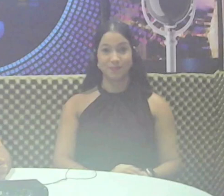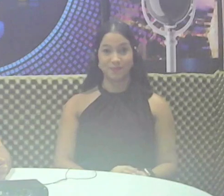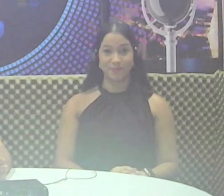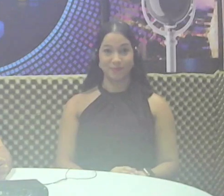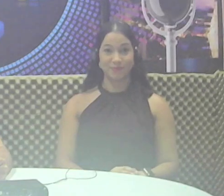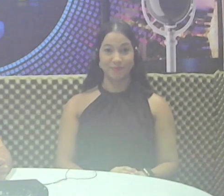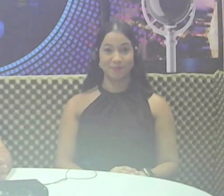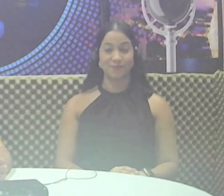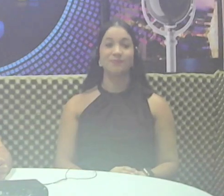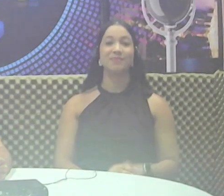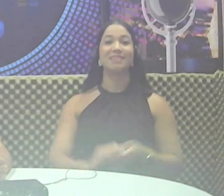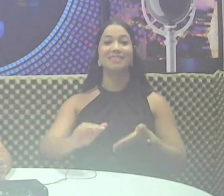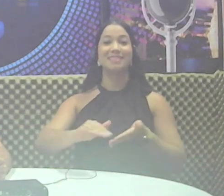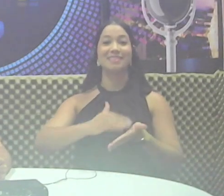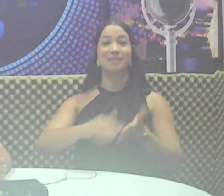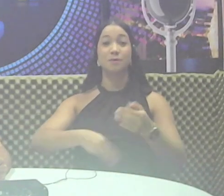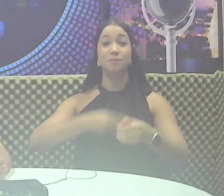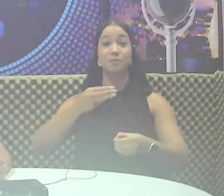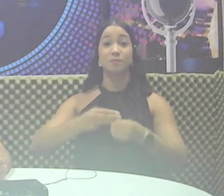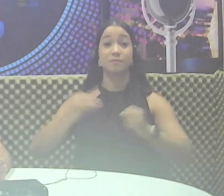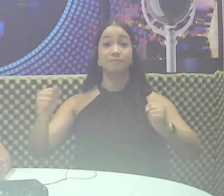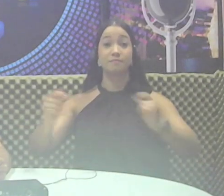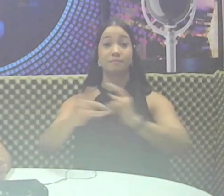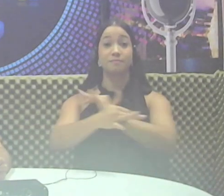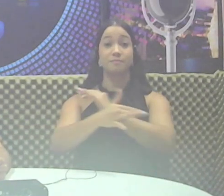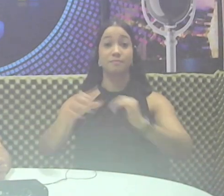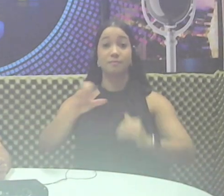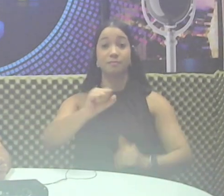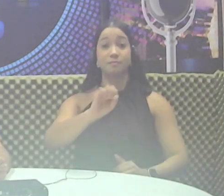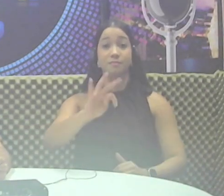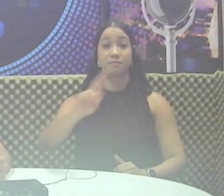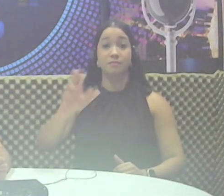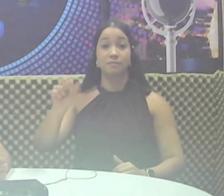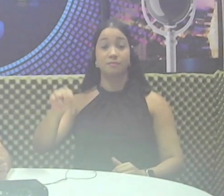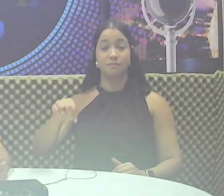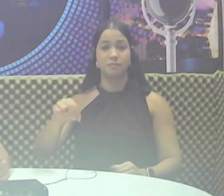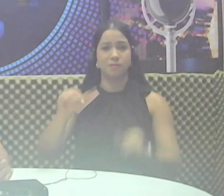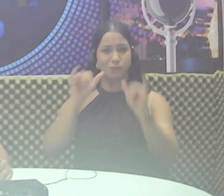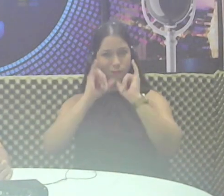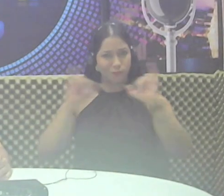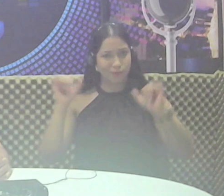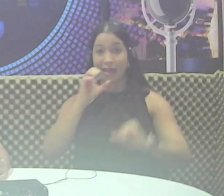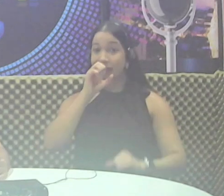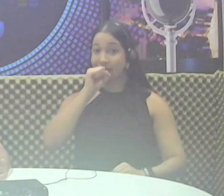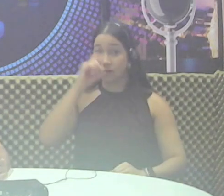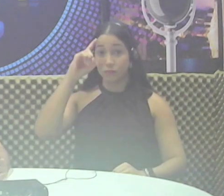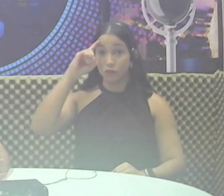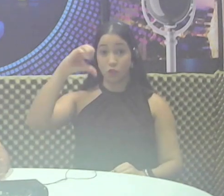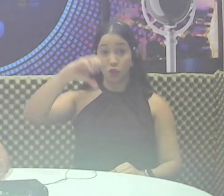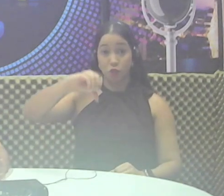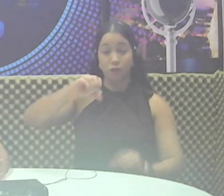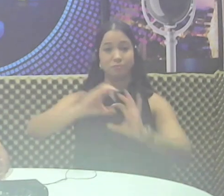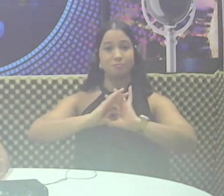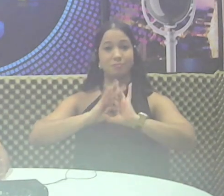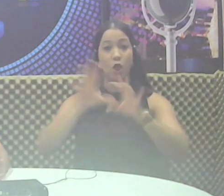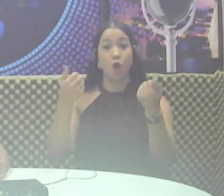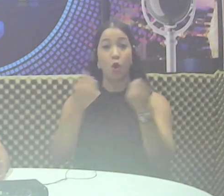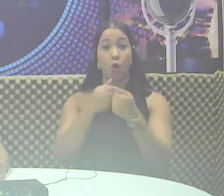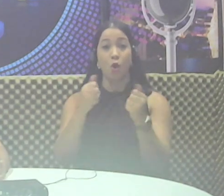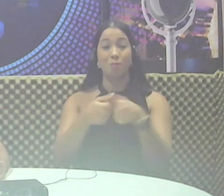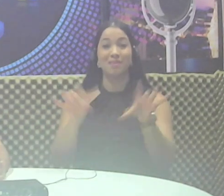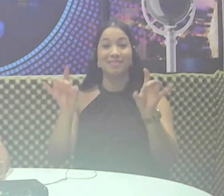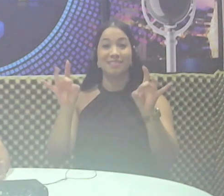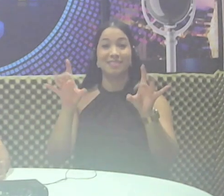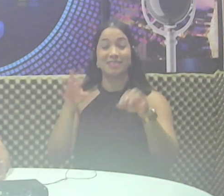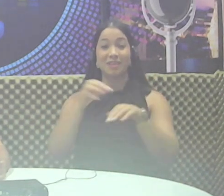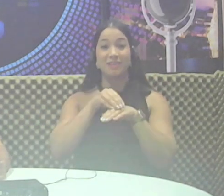notícias. A Secretaria Municipal de Trânsito e Transportes, a CETRAN, informa que neste sábado, dia 9, disponibilizará uma linha especial do